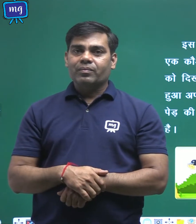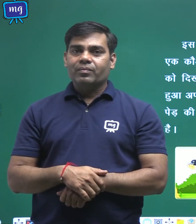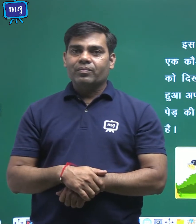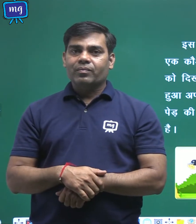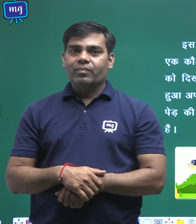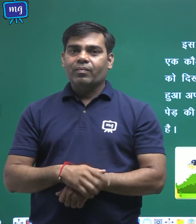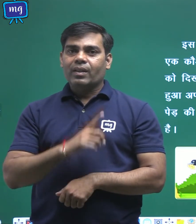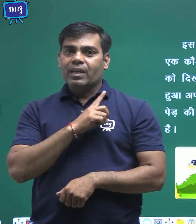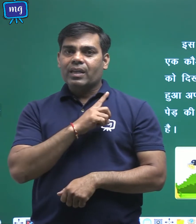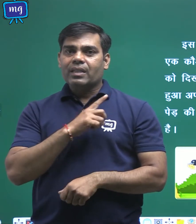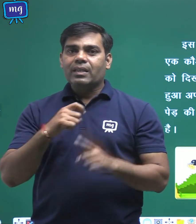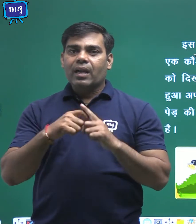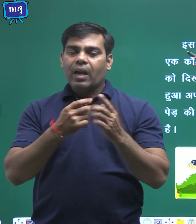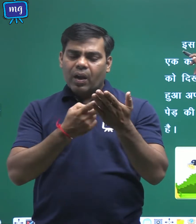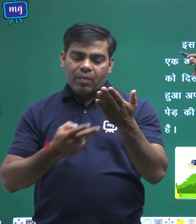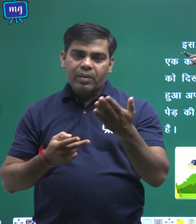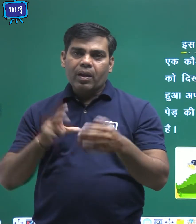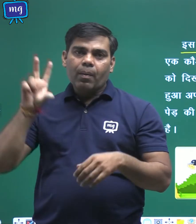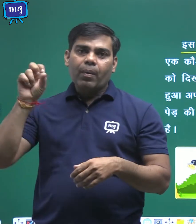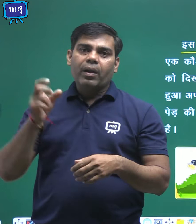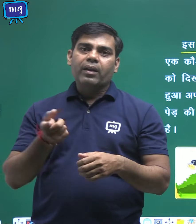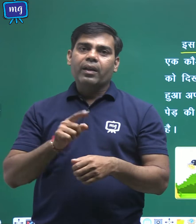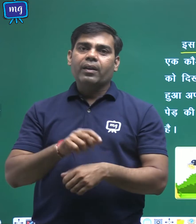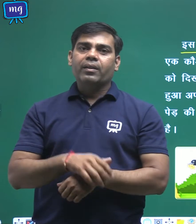इस कविता पाठ के